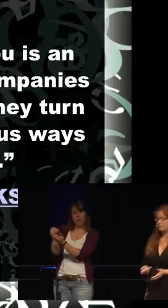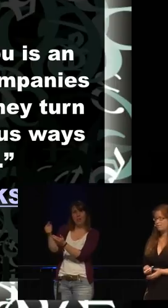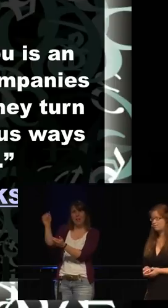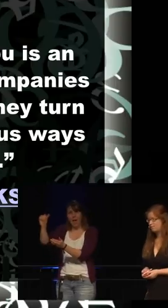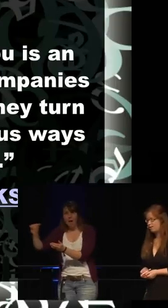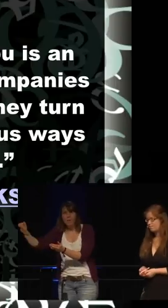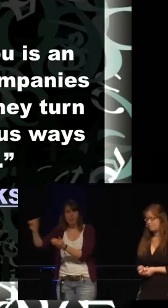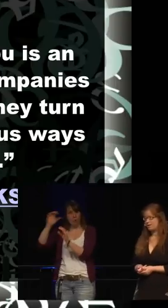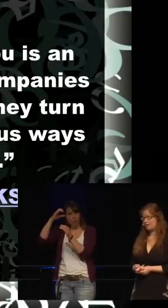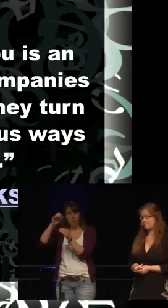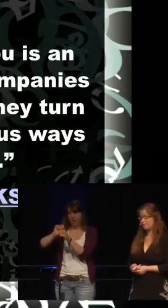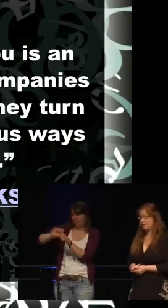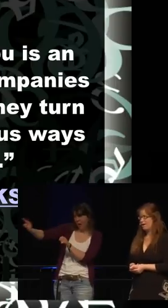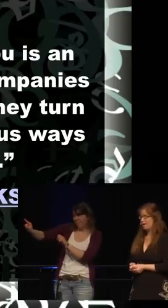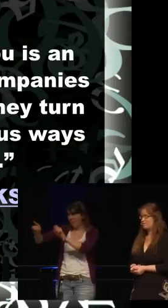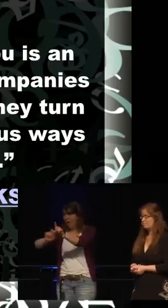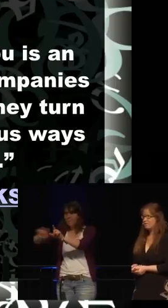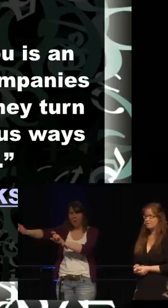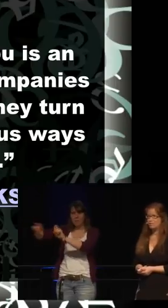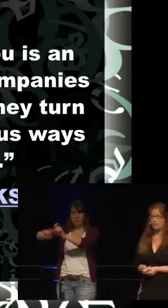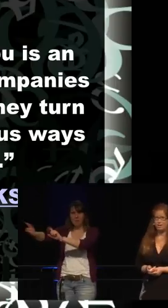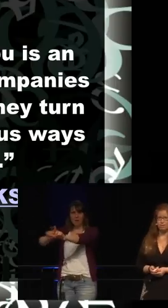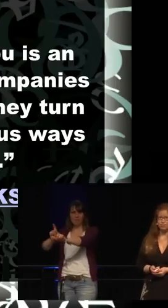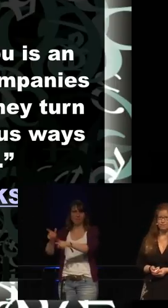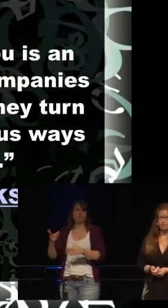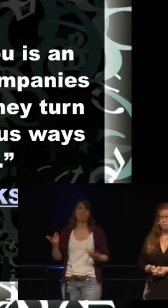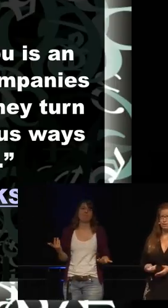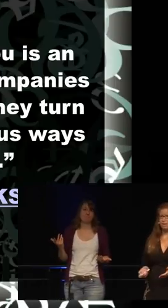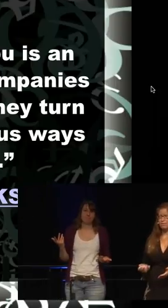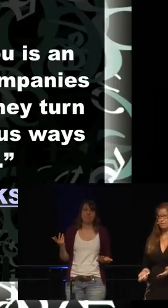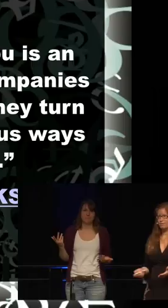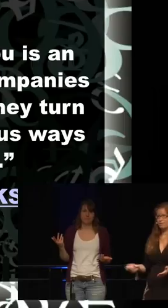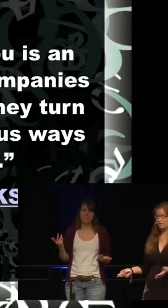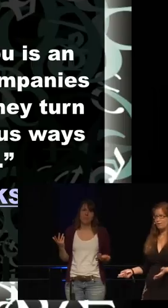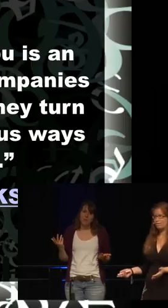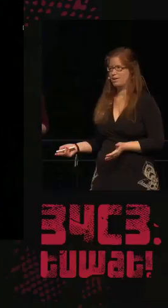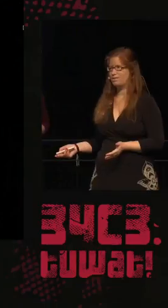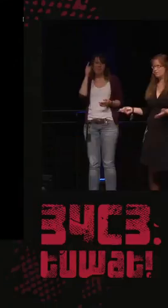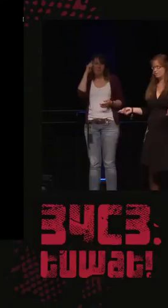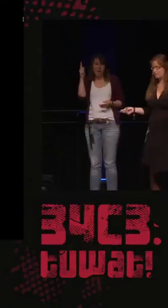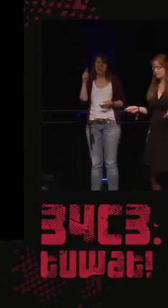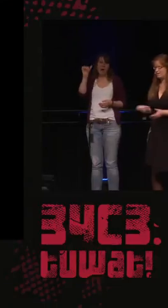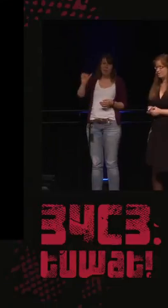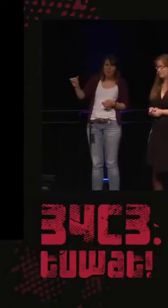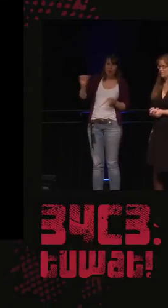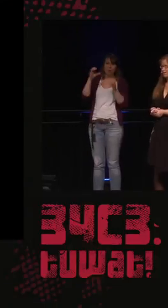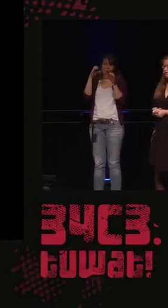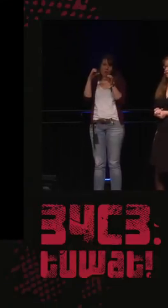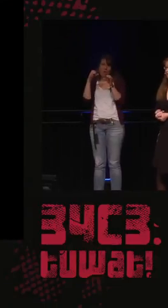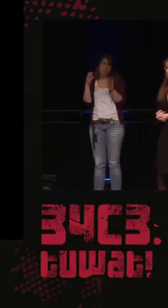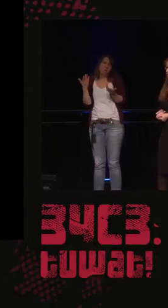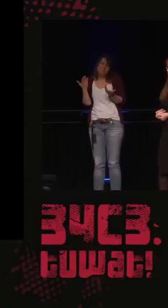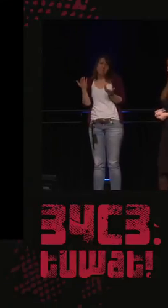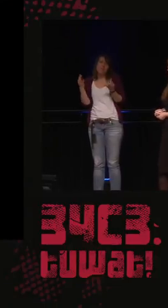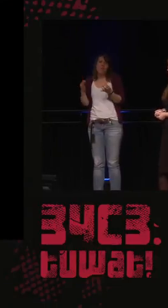llega a los servidores de Amazon y Google. Y no necesito contaros lo que hacen Amazon y Google con esos